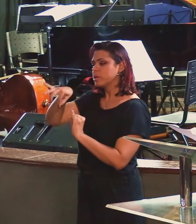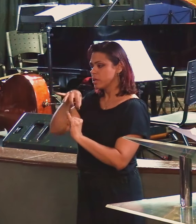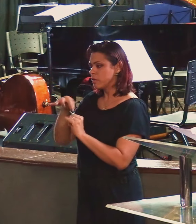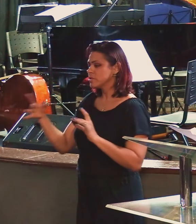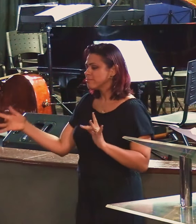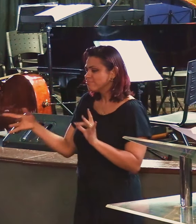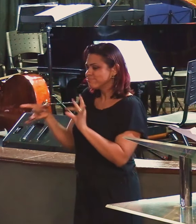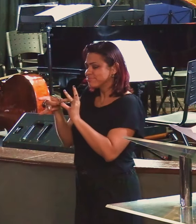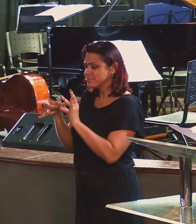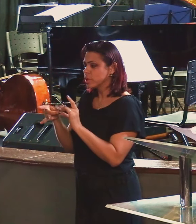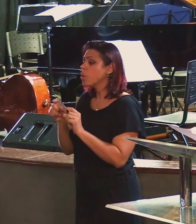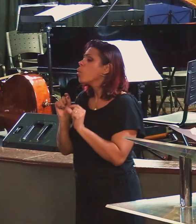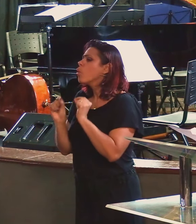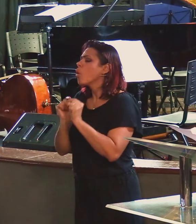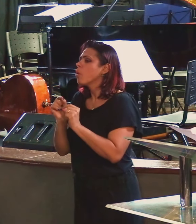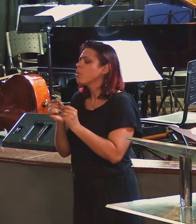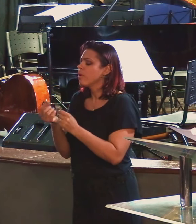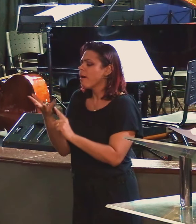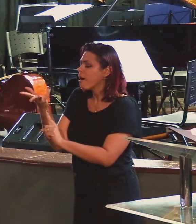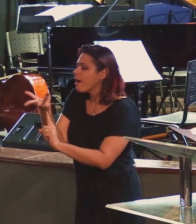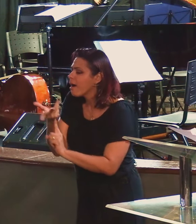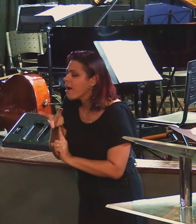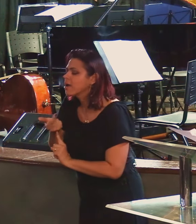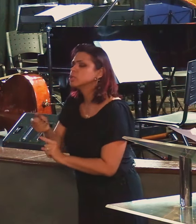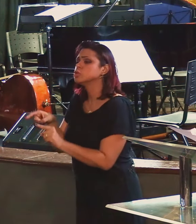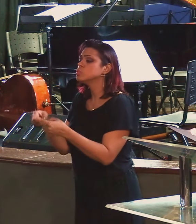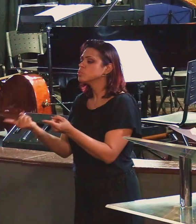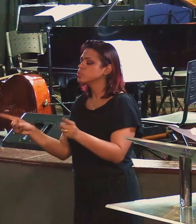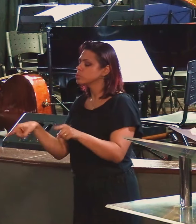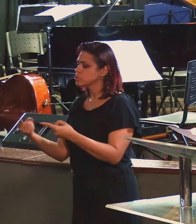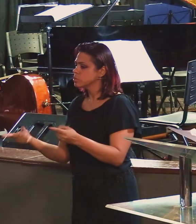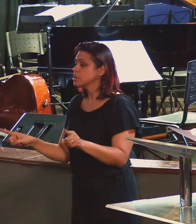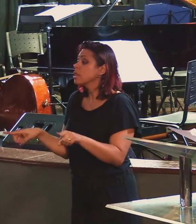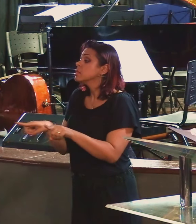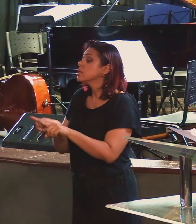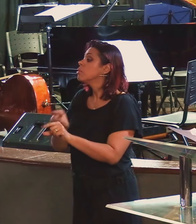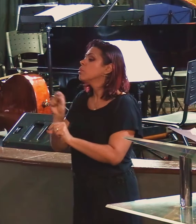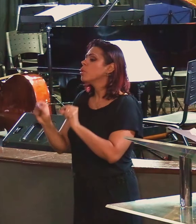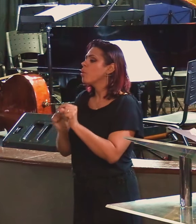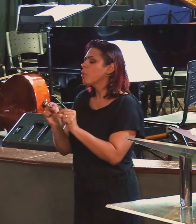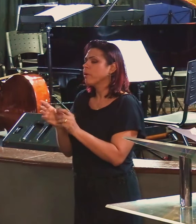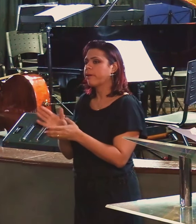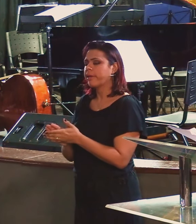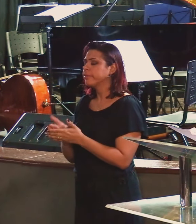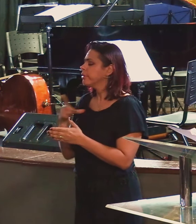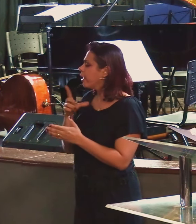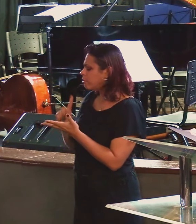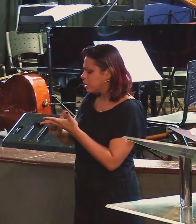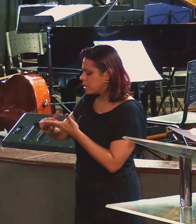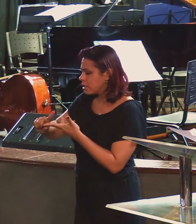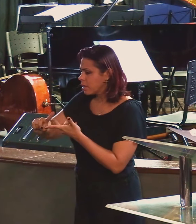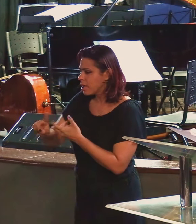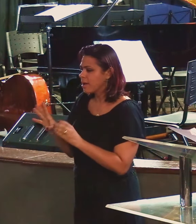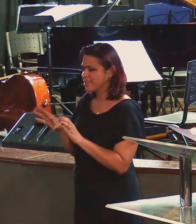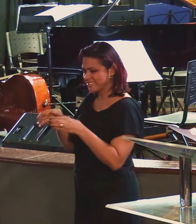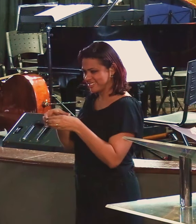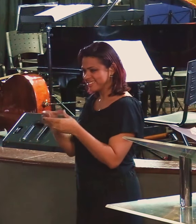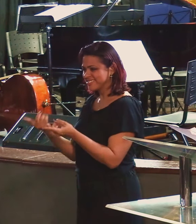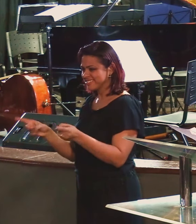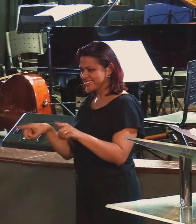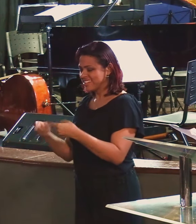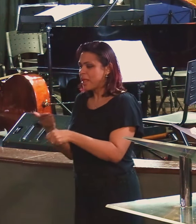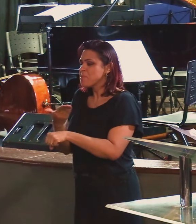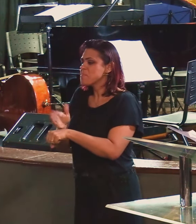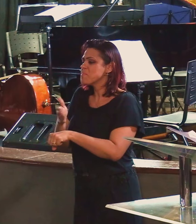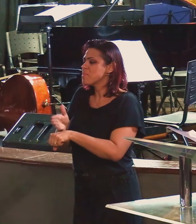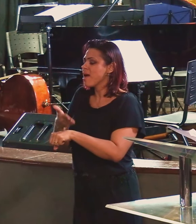meio do viés artístico-musical, além da capacitação dos componentes da orquestra na prática